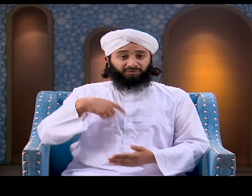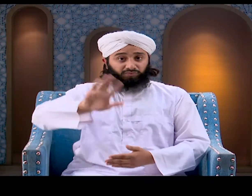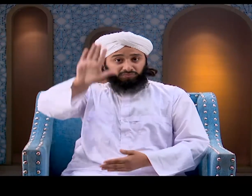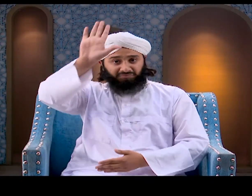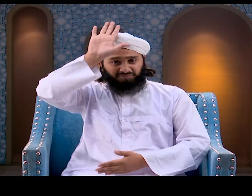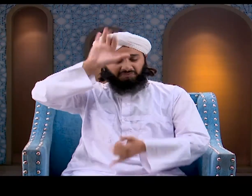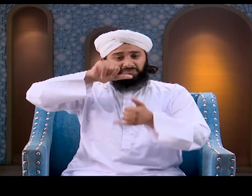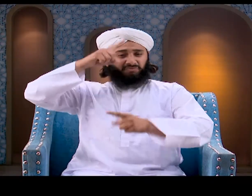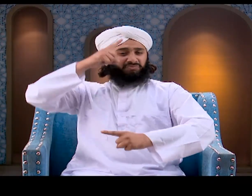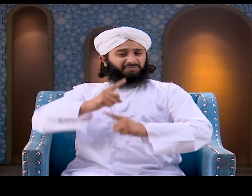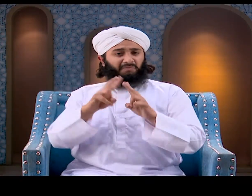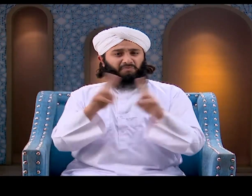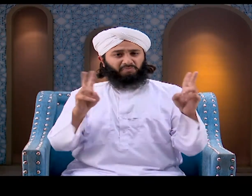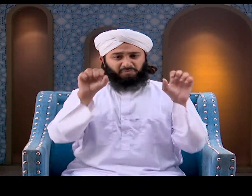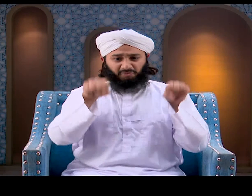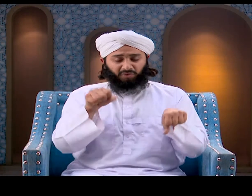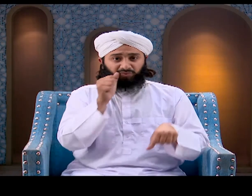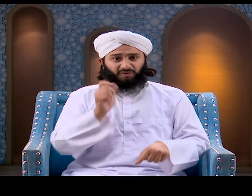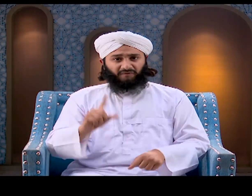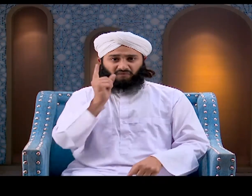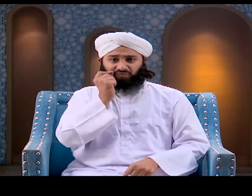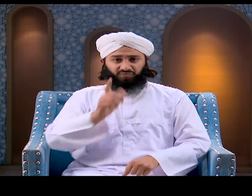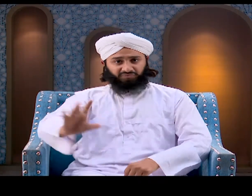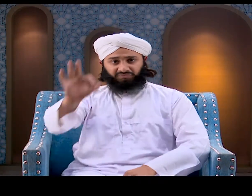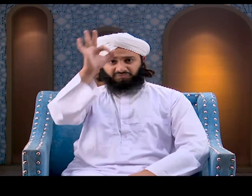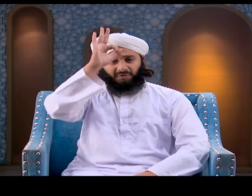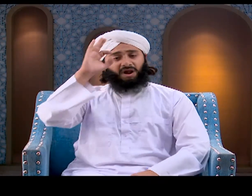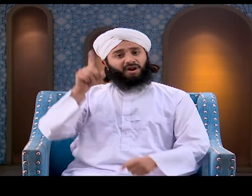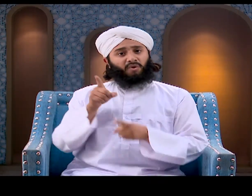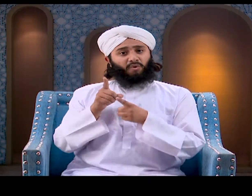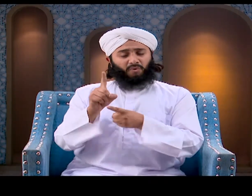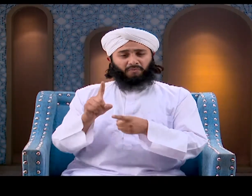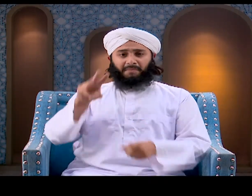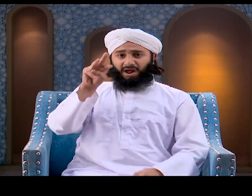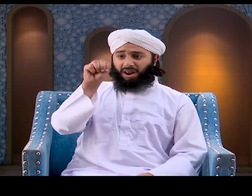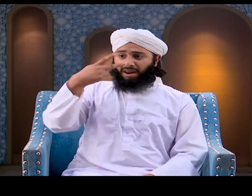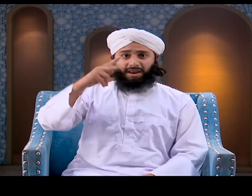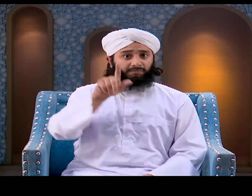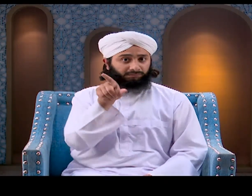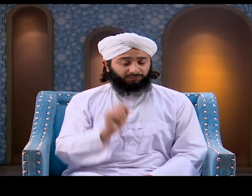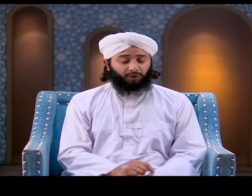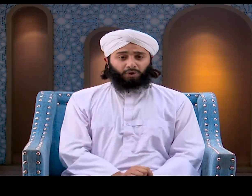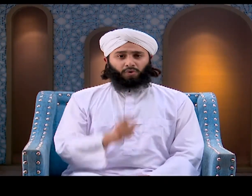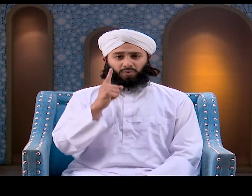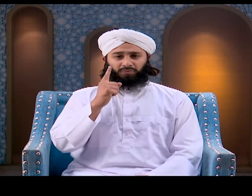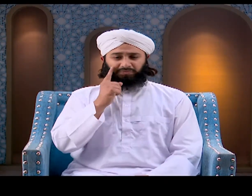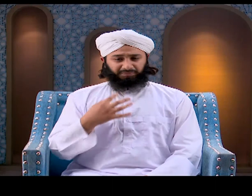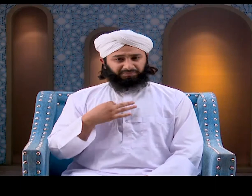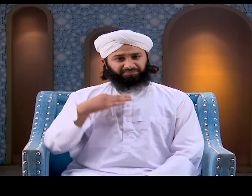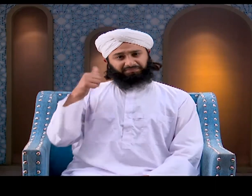کا ایک سپاہ سالار تھا جس کا نام تھا محلب. ایک دن محلب ریشمی کپڑے پہنے اکڑ کر تکبر سے چل رہا